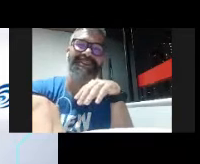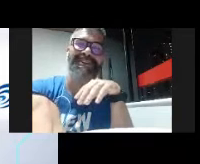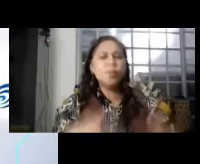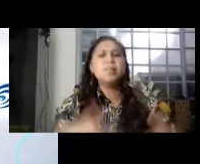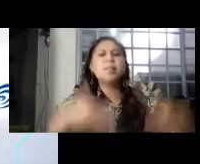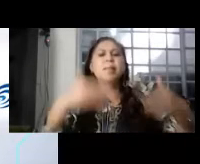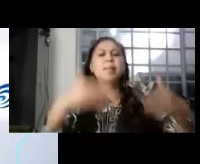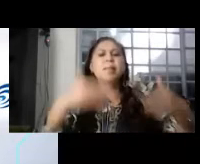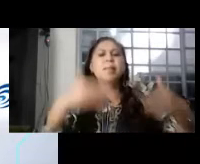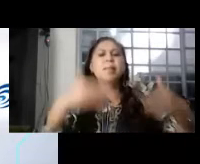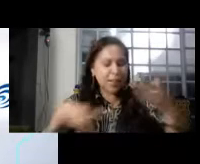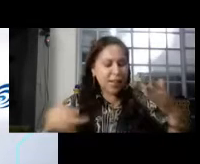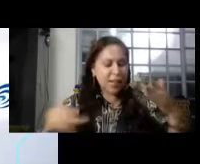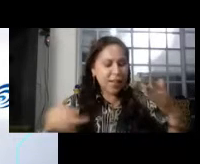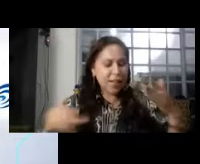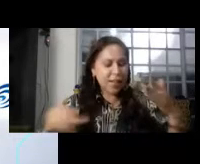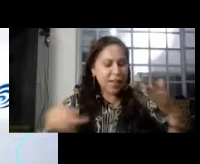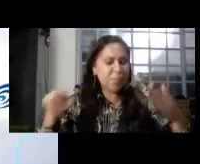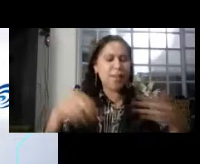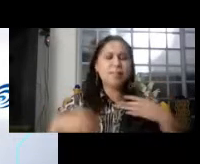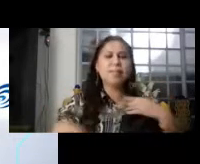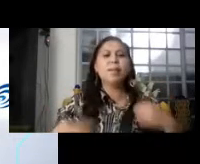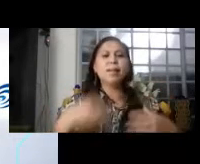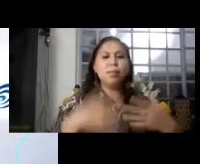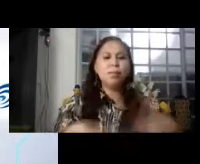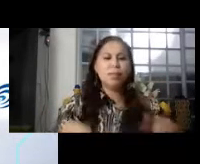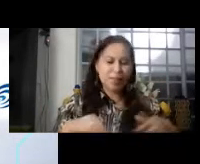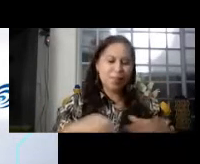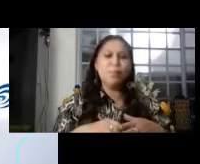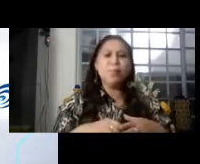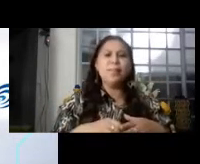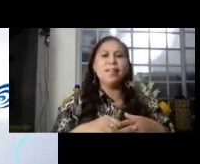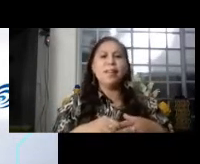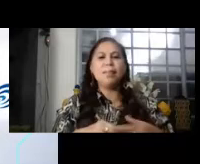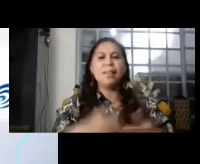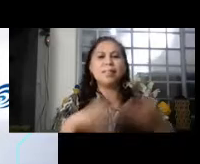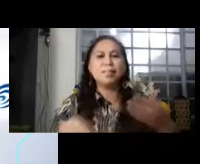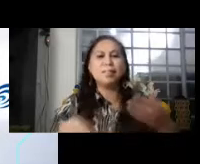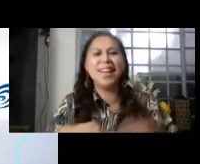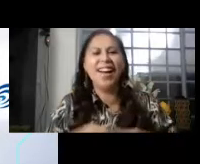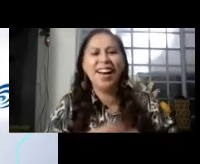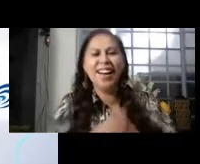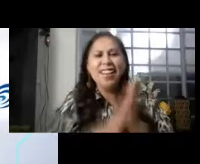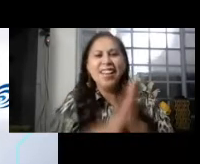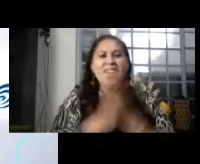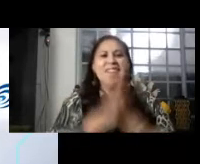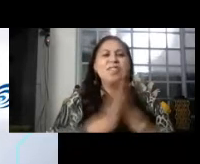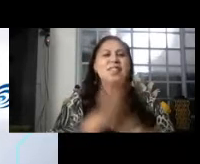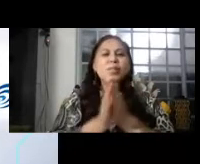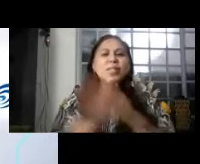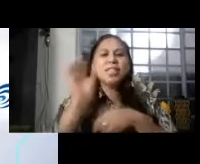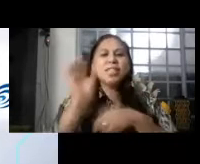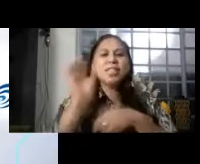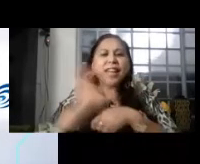doidinho. Isso, foi semana de prova, agora de recuperação, porque a de prova não adianta muito, né? A de recuperação também. Você